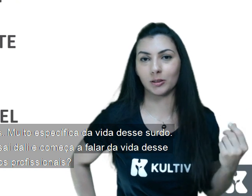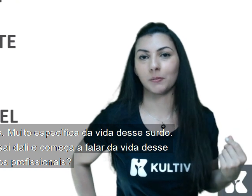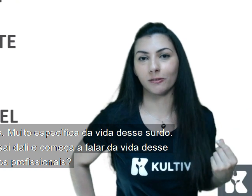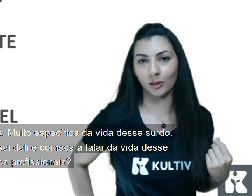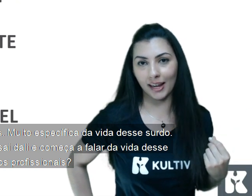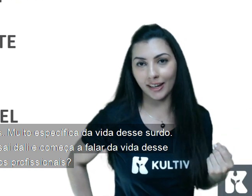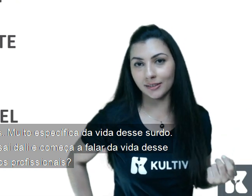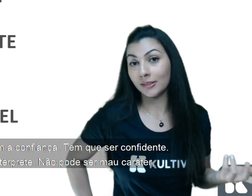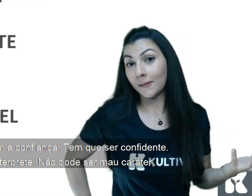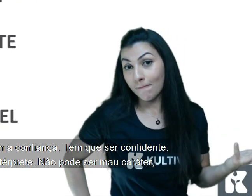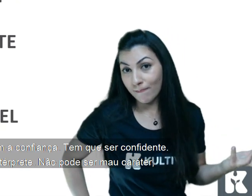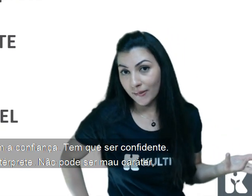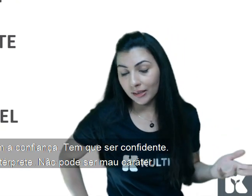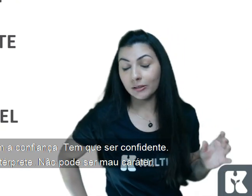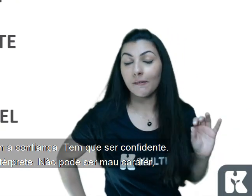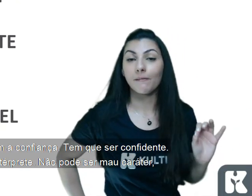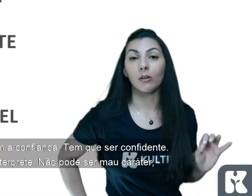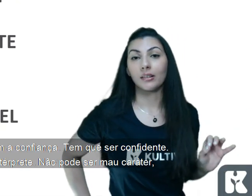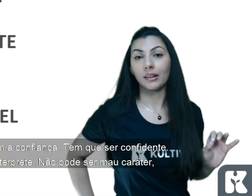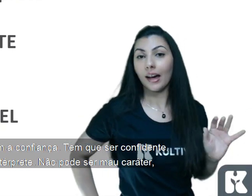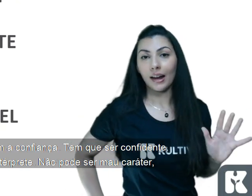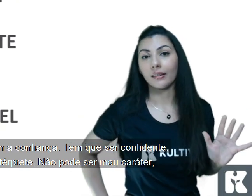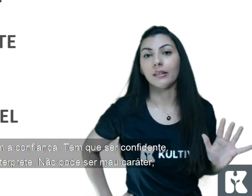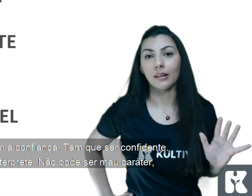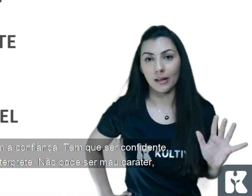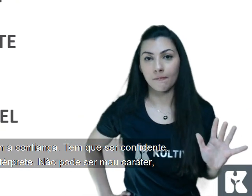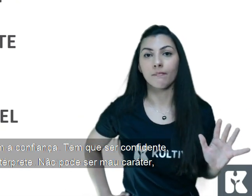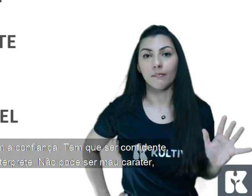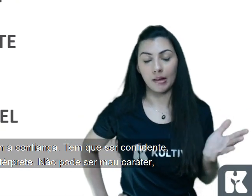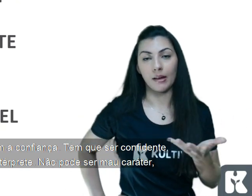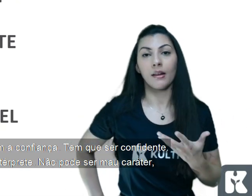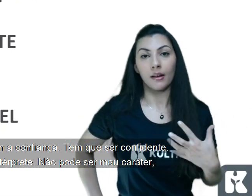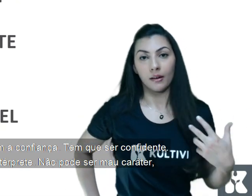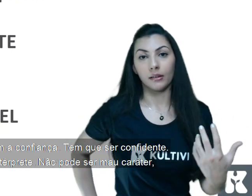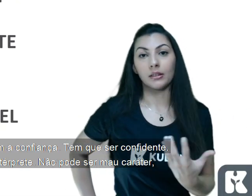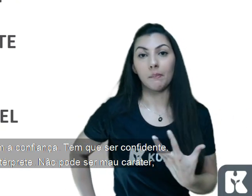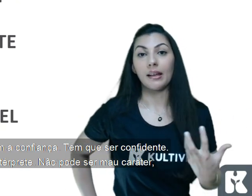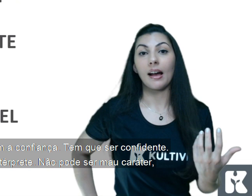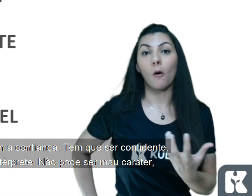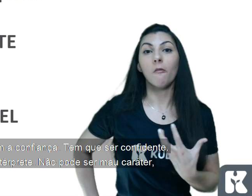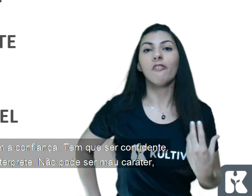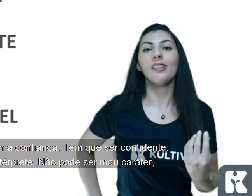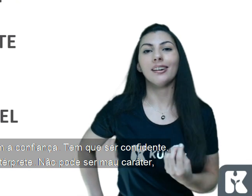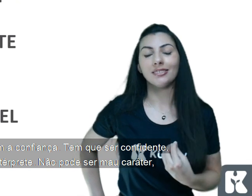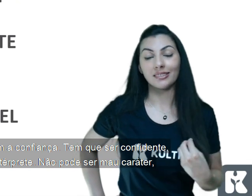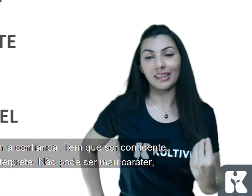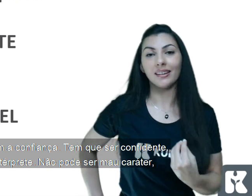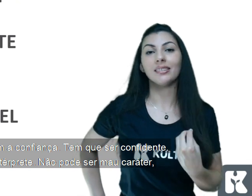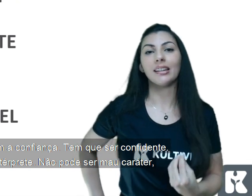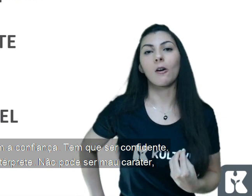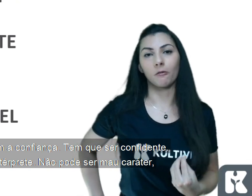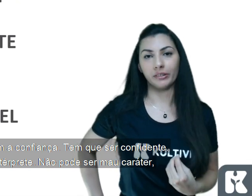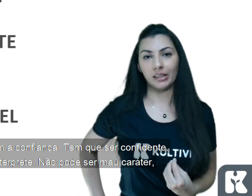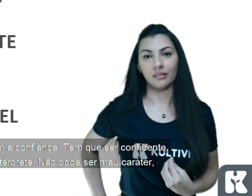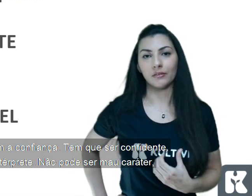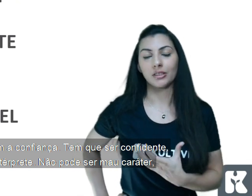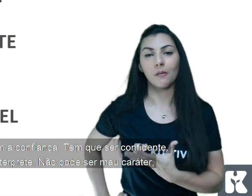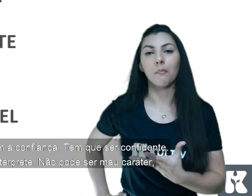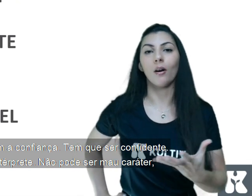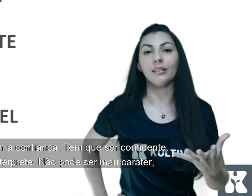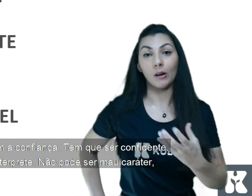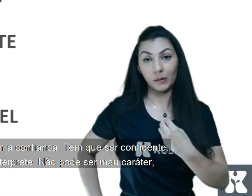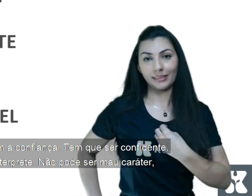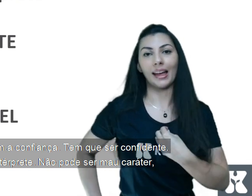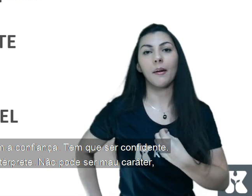para os outros profissionais? Isso é falta de caráter, né? E também a confiança, tem que ser confidente. Você